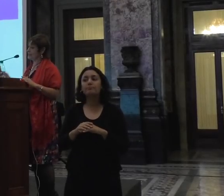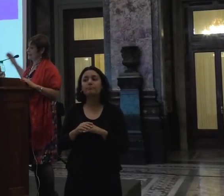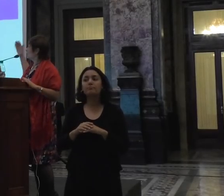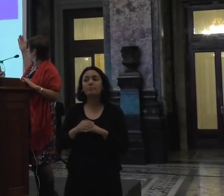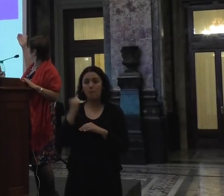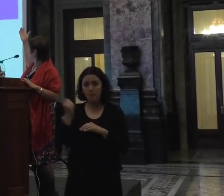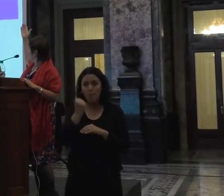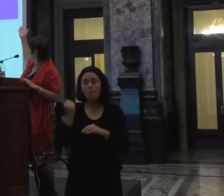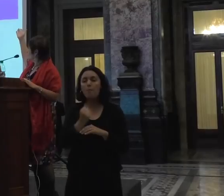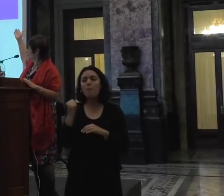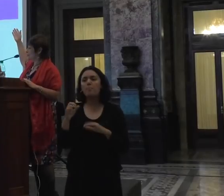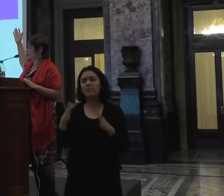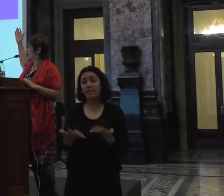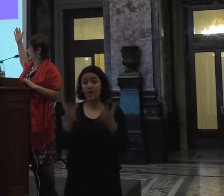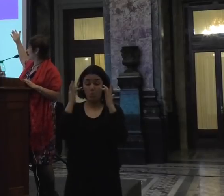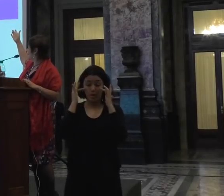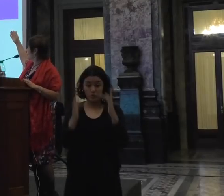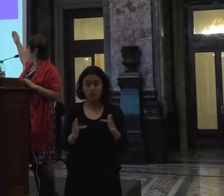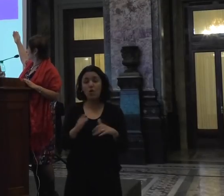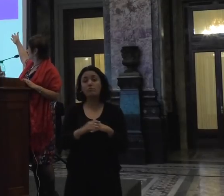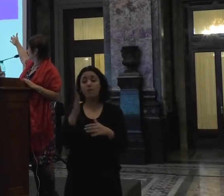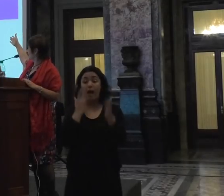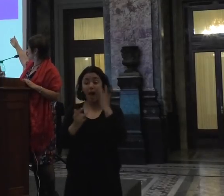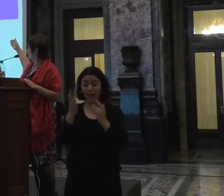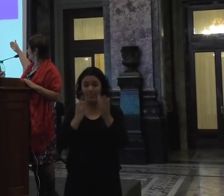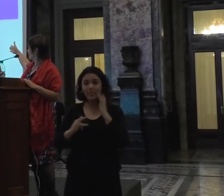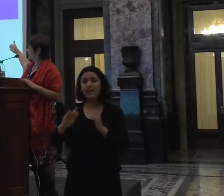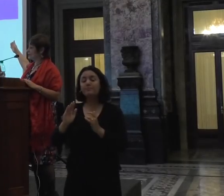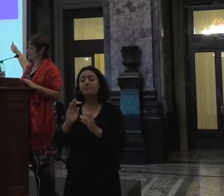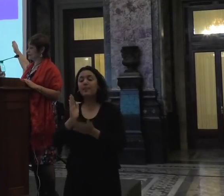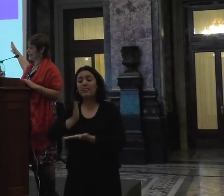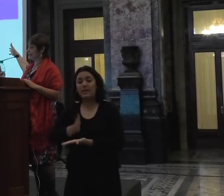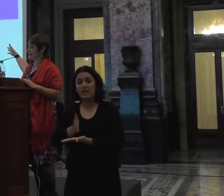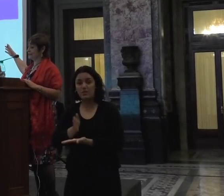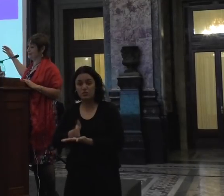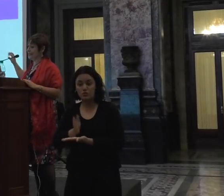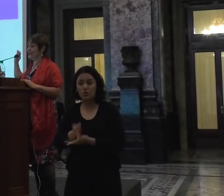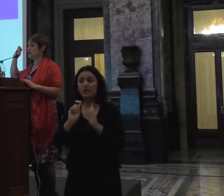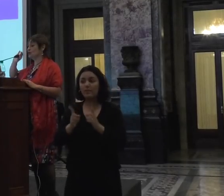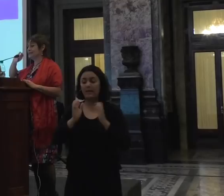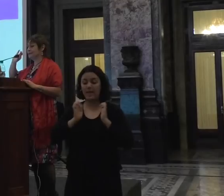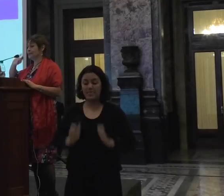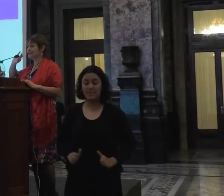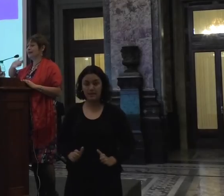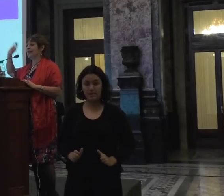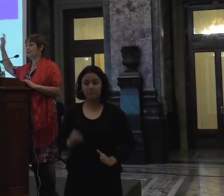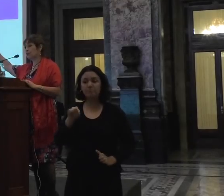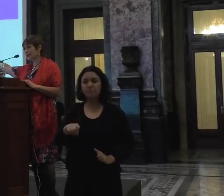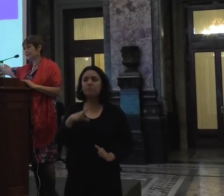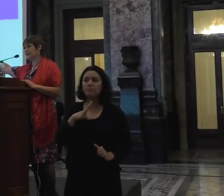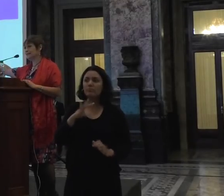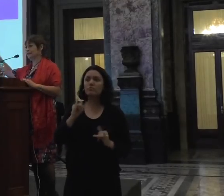enormes, como en educación, en arte, en derecho, y debía anotado en ética también, donde se empiezan a